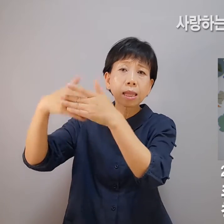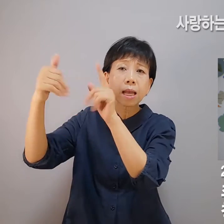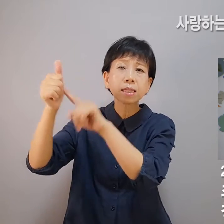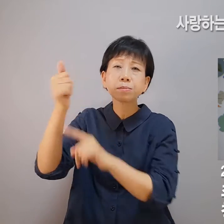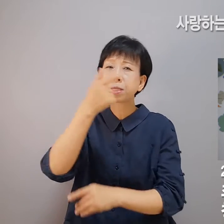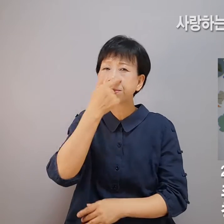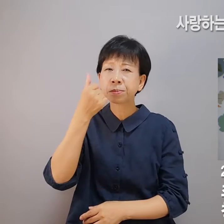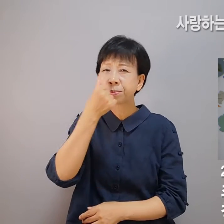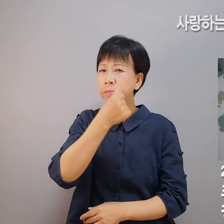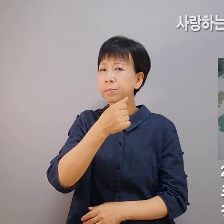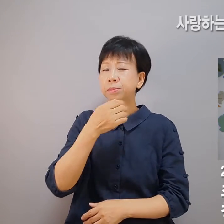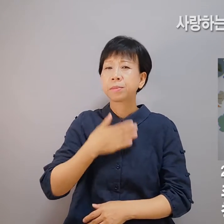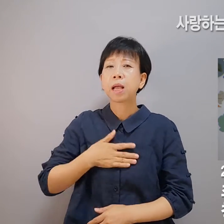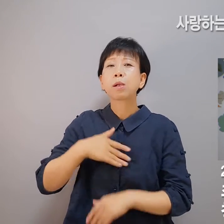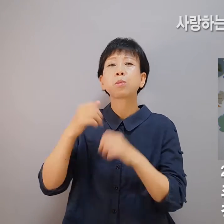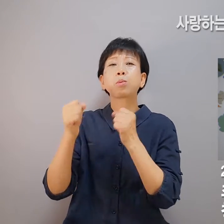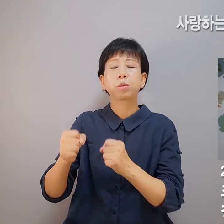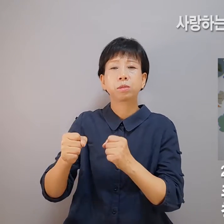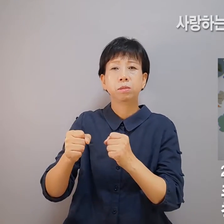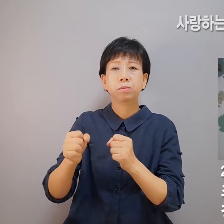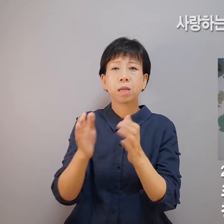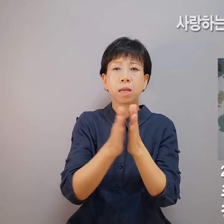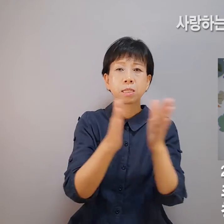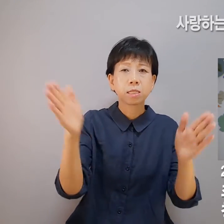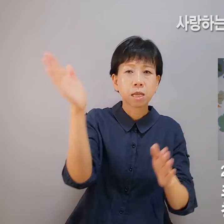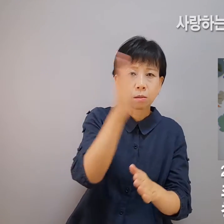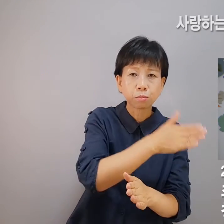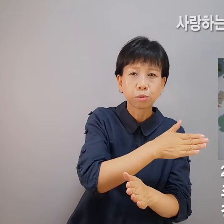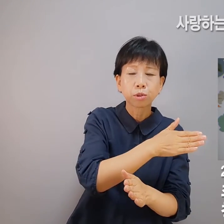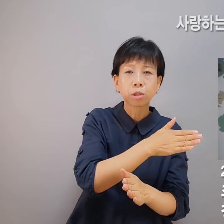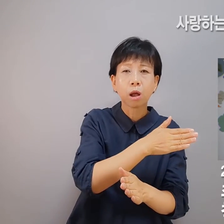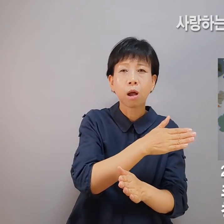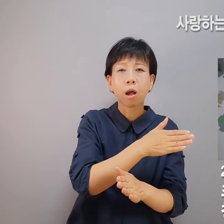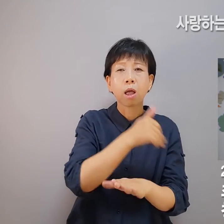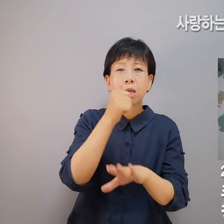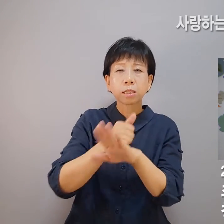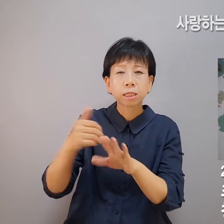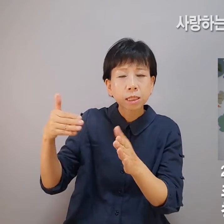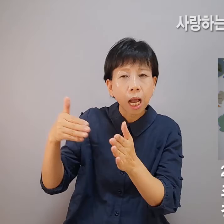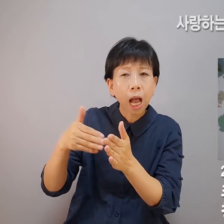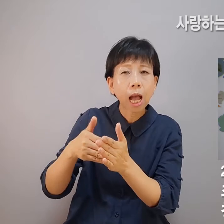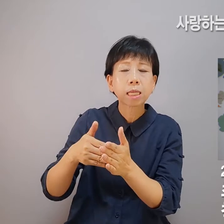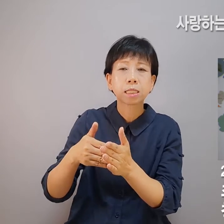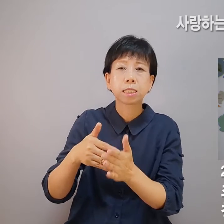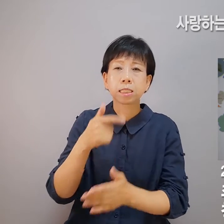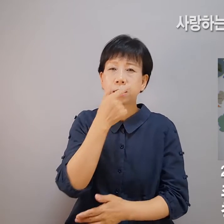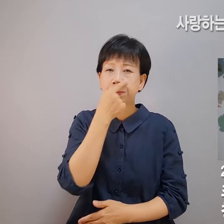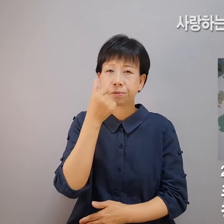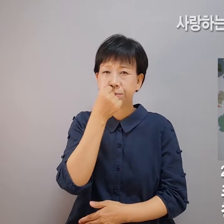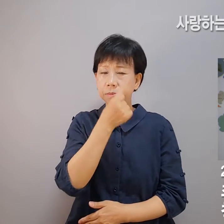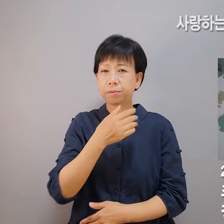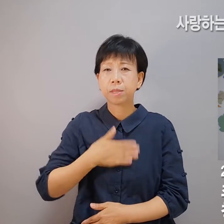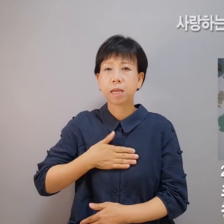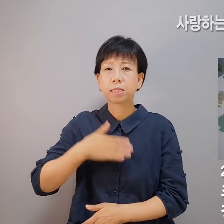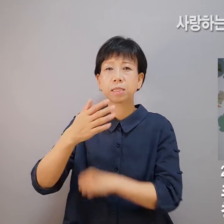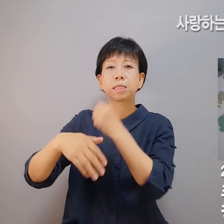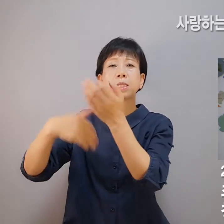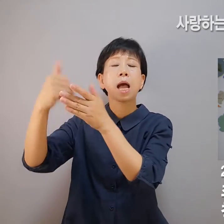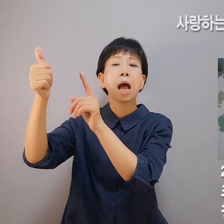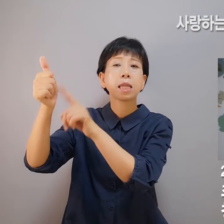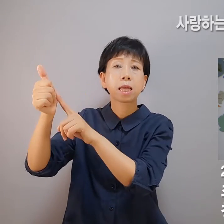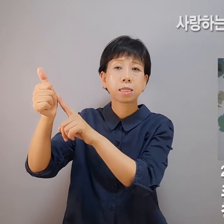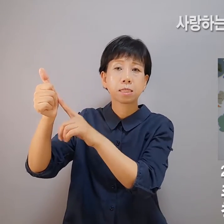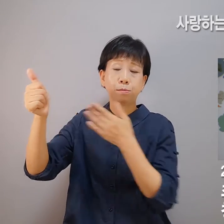거예요. 시작부터 끝까지 하나님이 다 아시는 거죠. 아시는 하나님이 우리와 함께 하실까요?